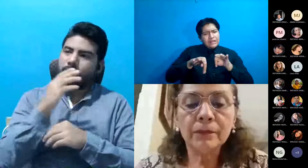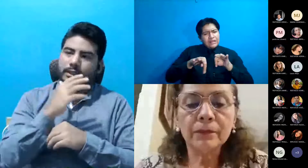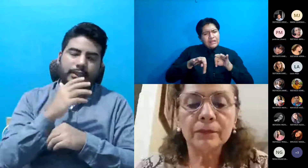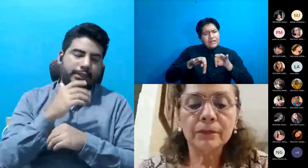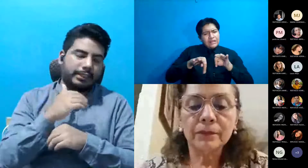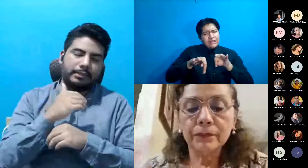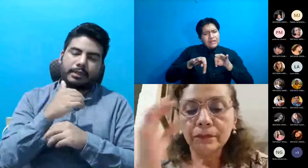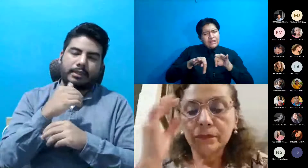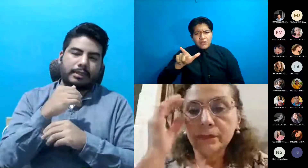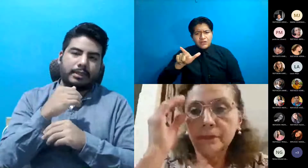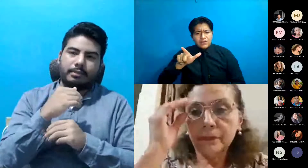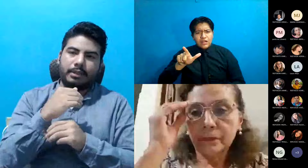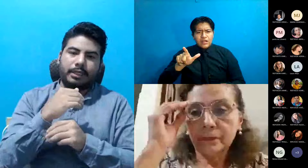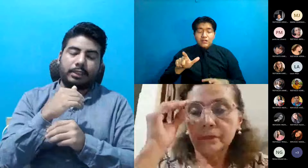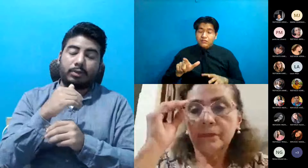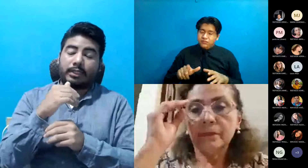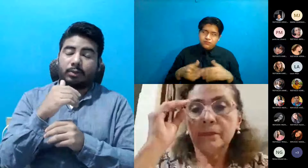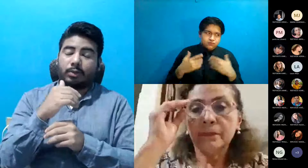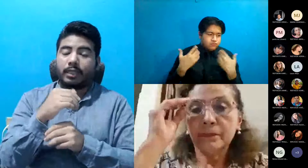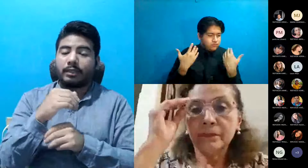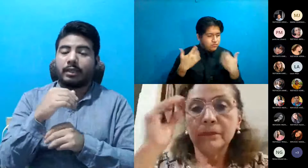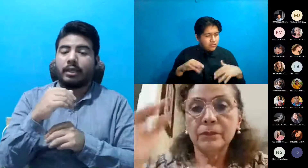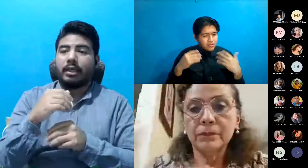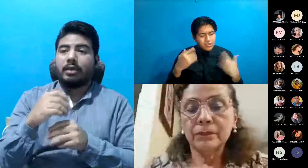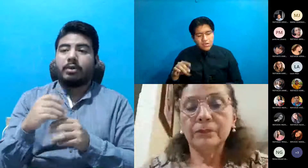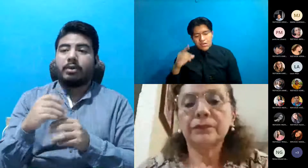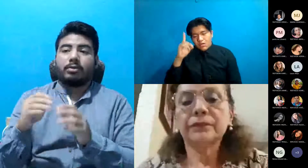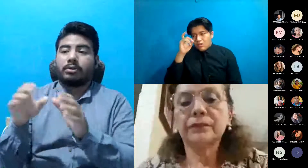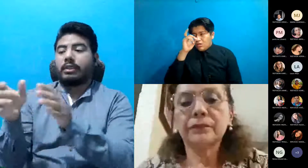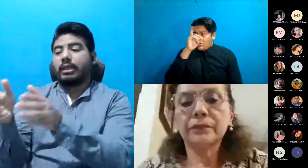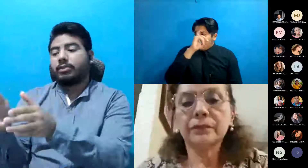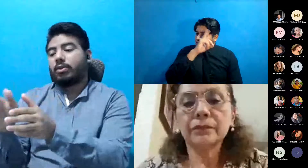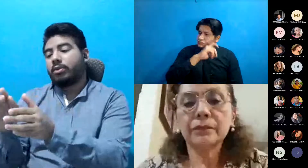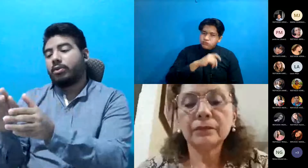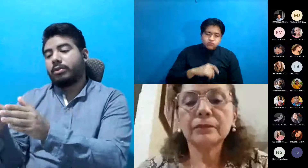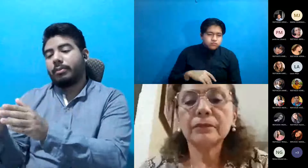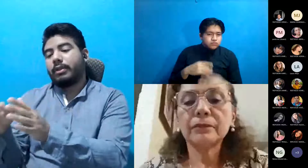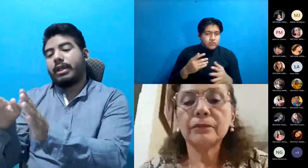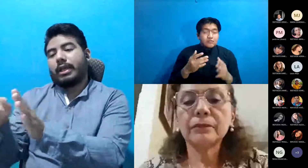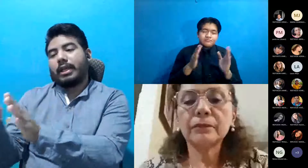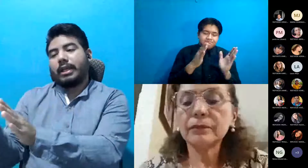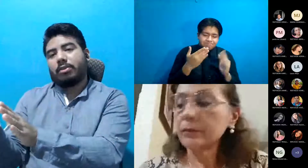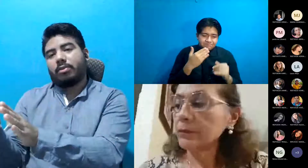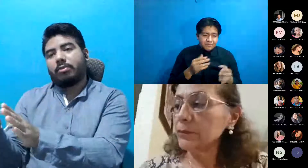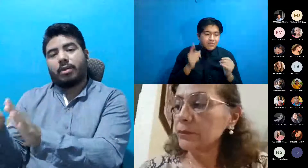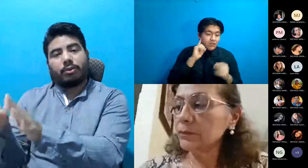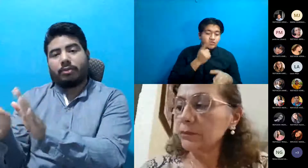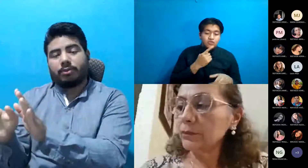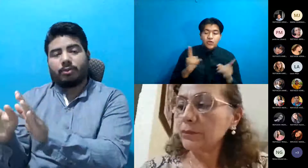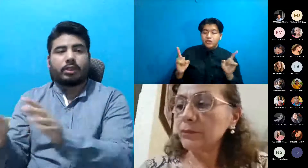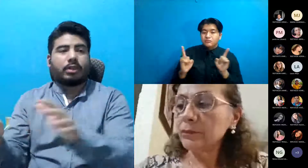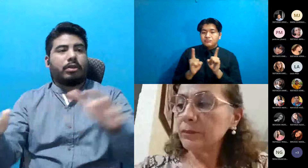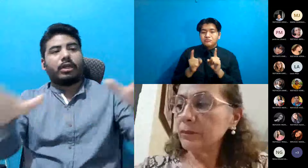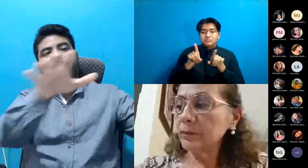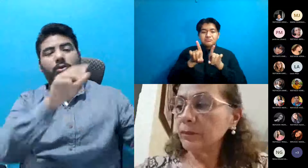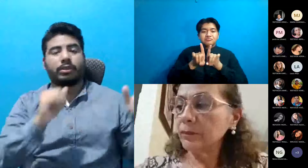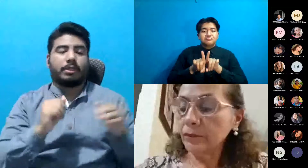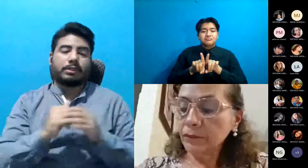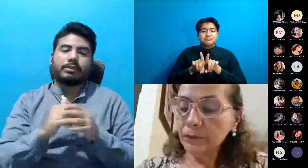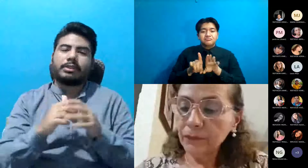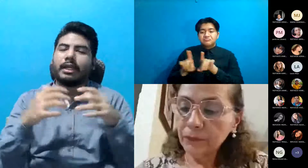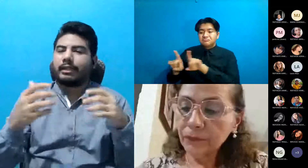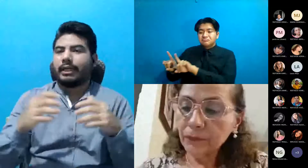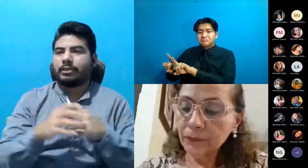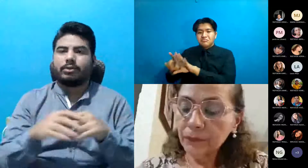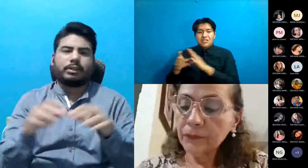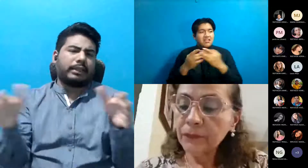muy duro, lleva también esa actividad. Y bueno, se centran al sordo con su intérprete aquí al ladito, pero en el mismo salón y aquí están todos